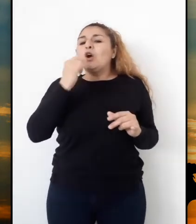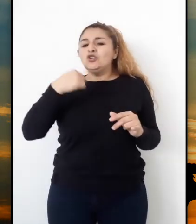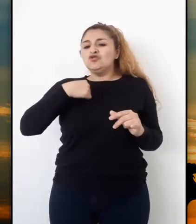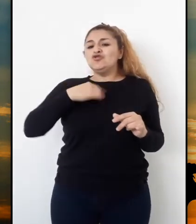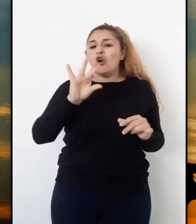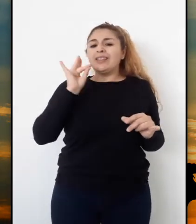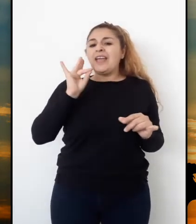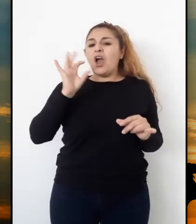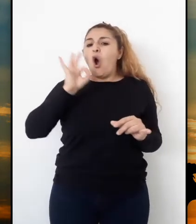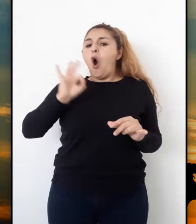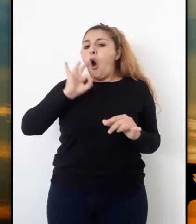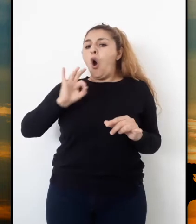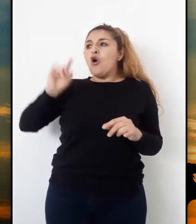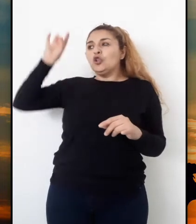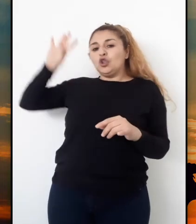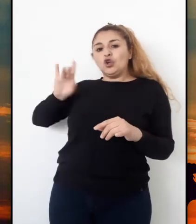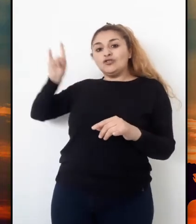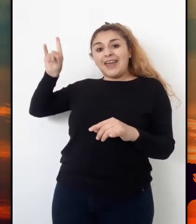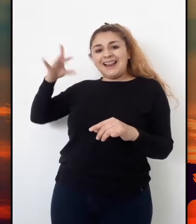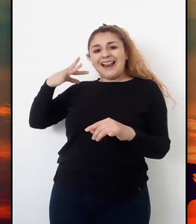16, versículo 5.